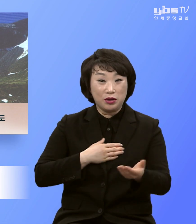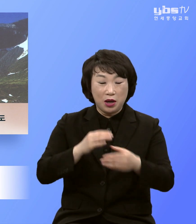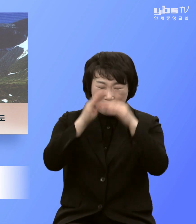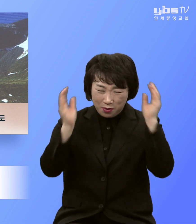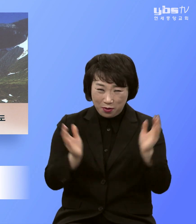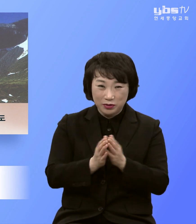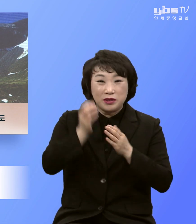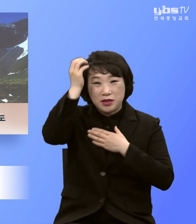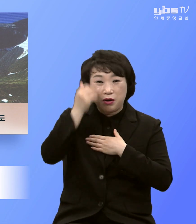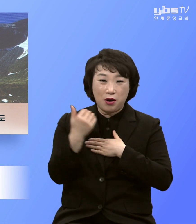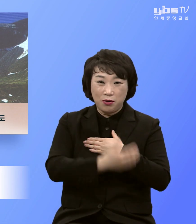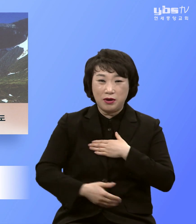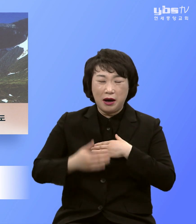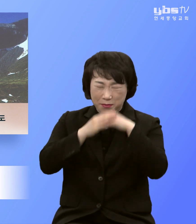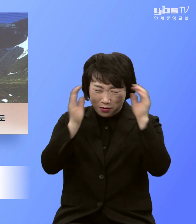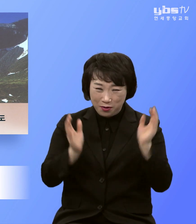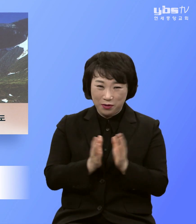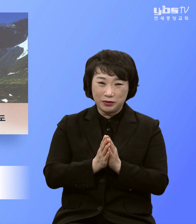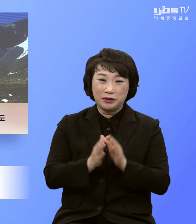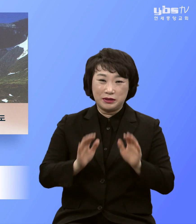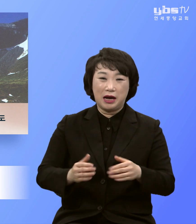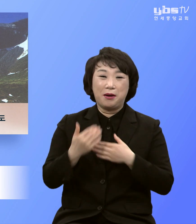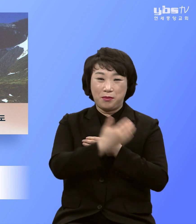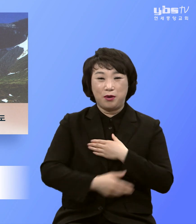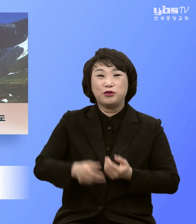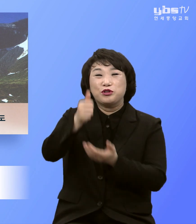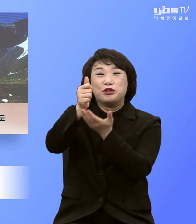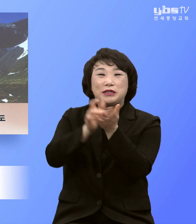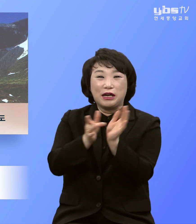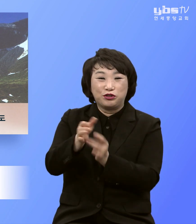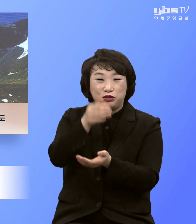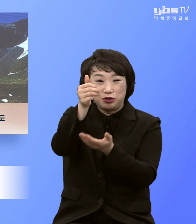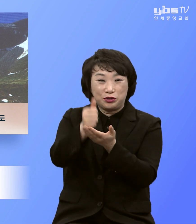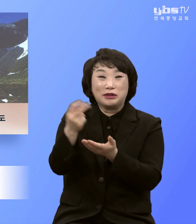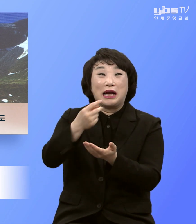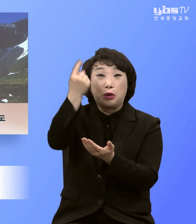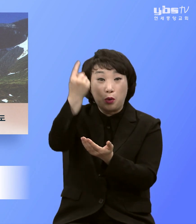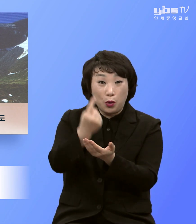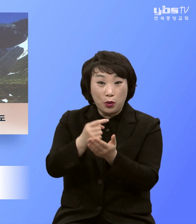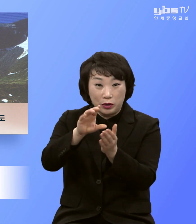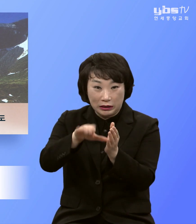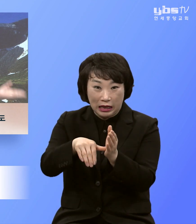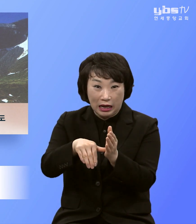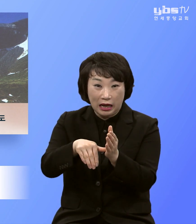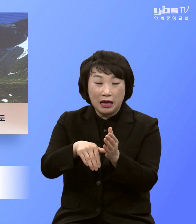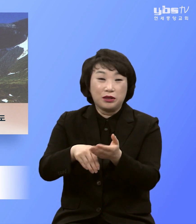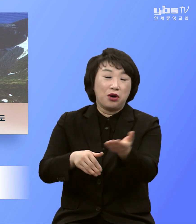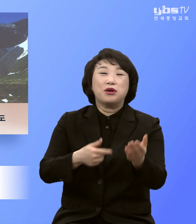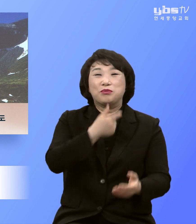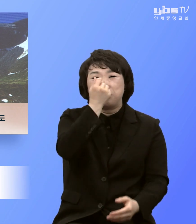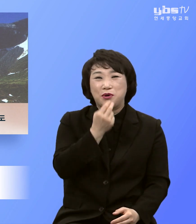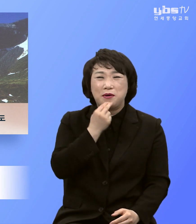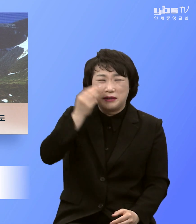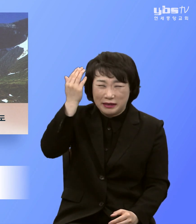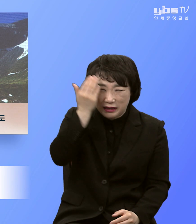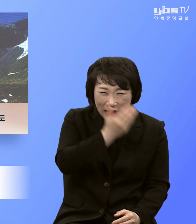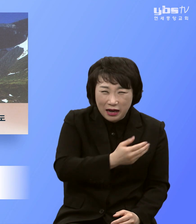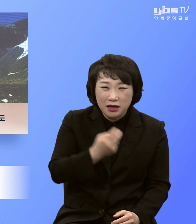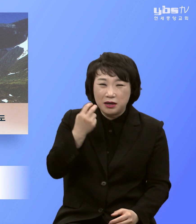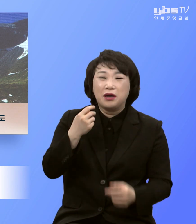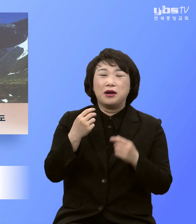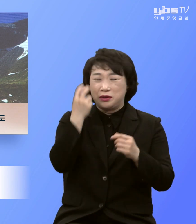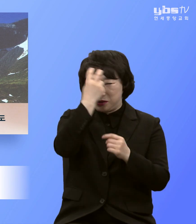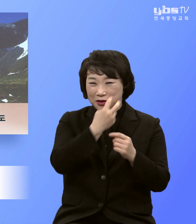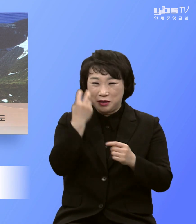온 영과 혼과 몸이 우리 주 그리스도 강림하실 때 흠없게